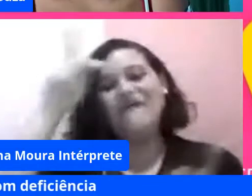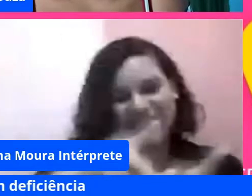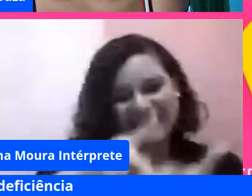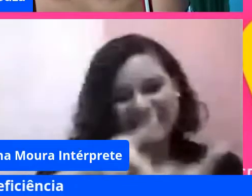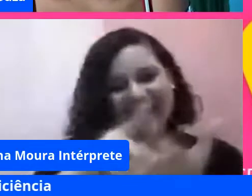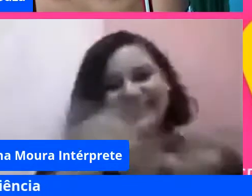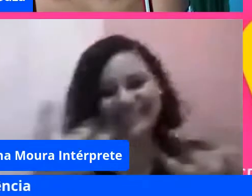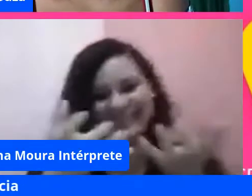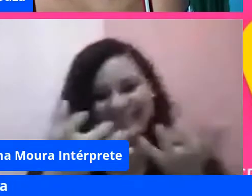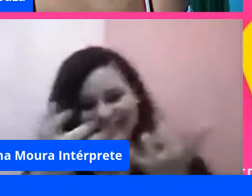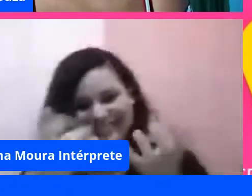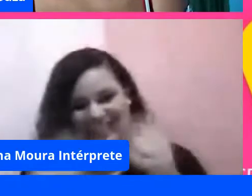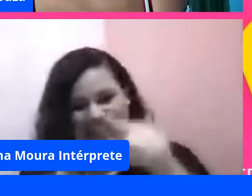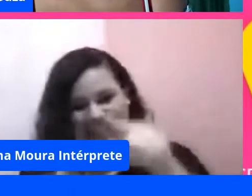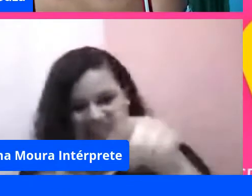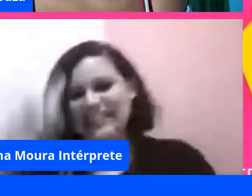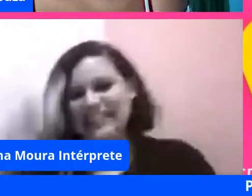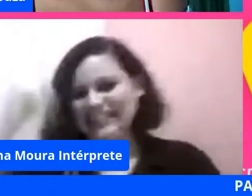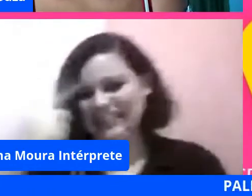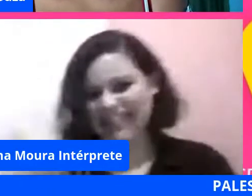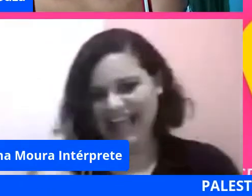mais... Relaxou?